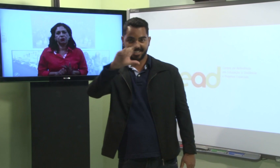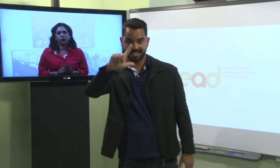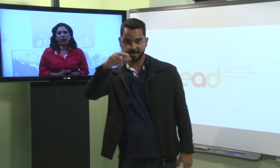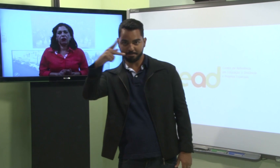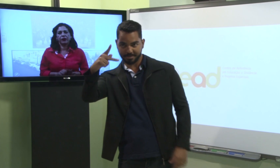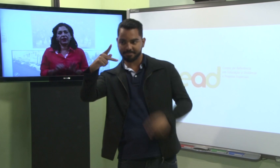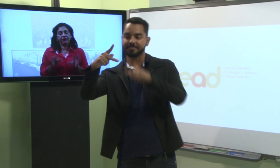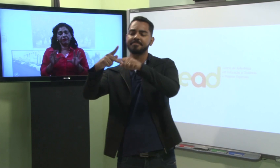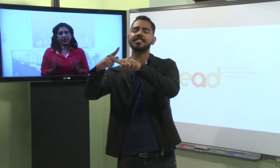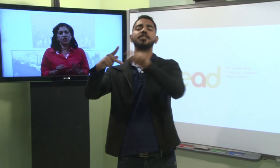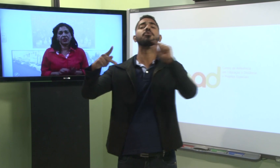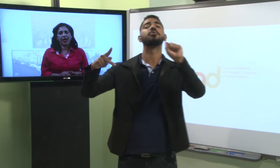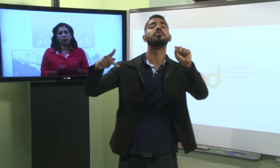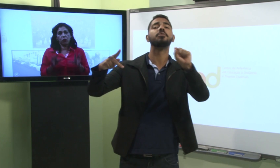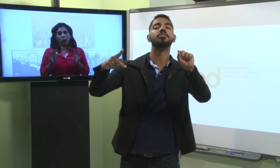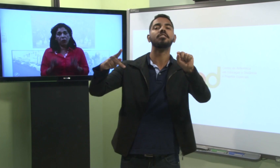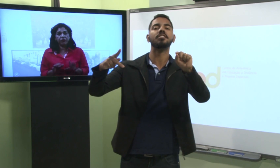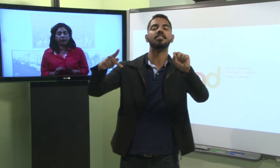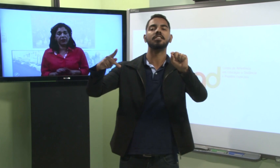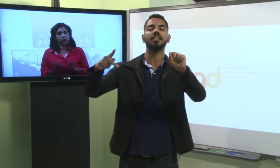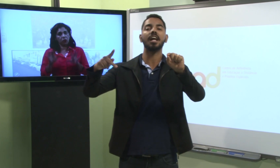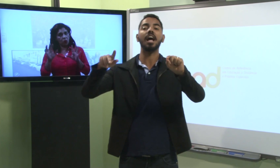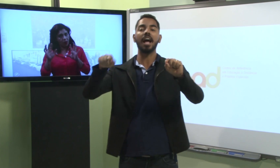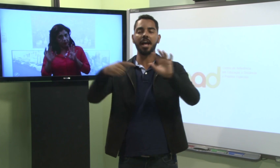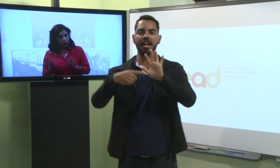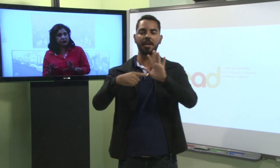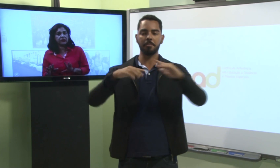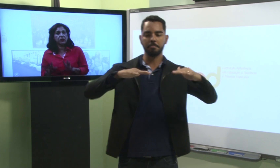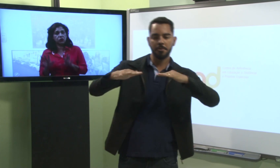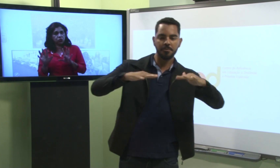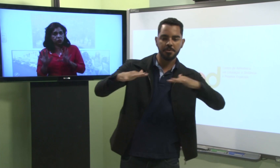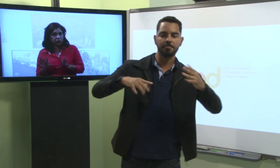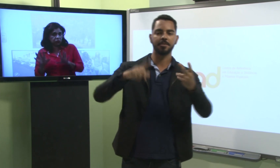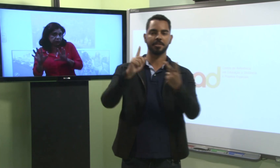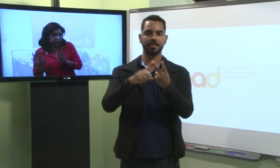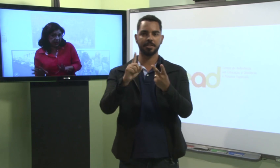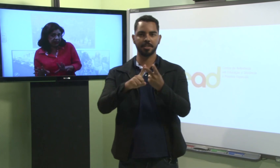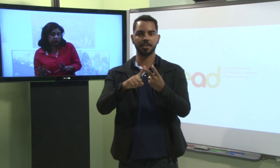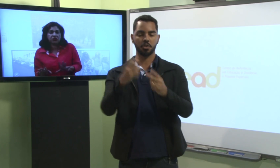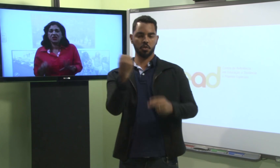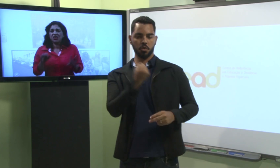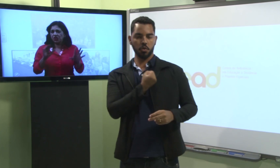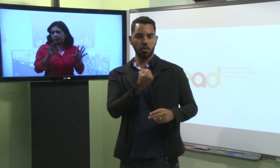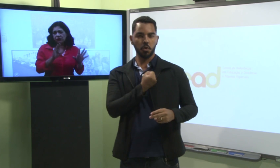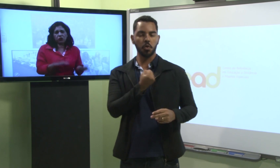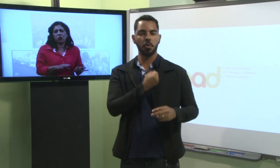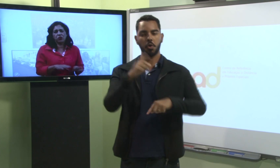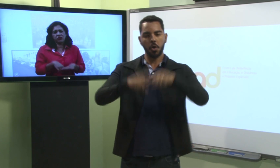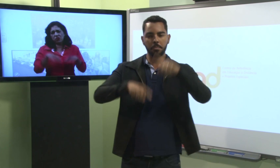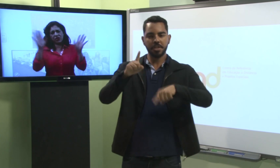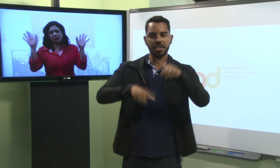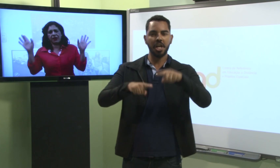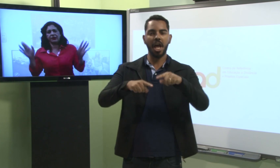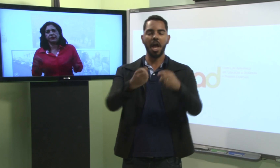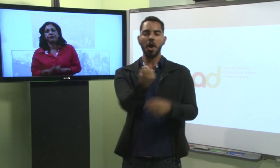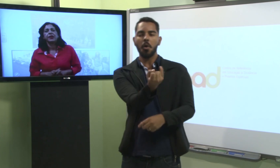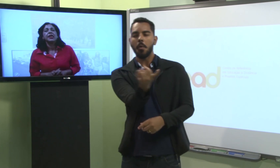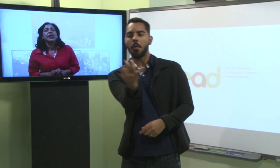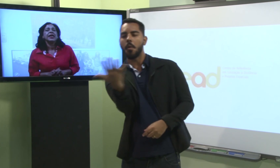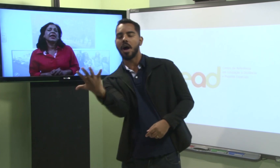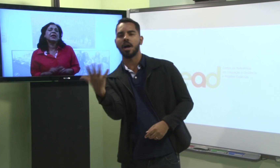classificador de plural, ele vem indicar o movimento ou a posição de um número de objetos, de pessoas ou de